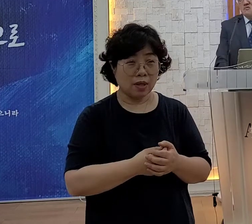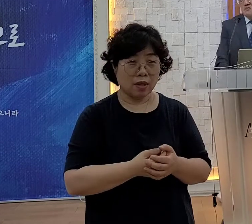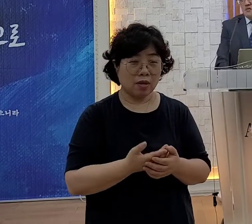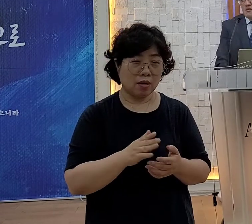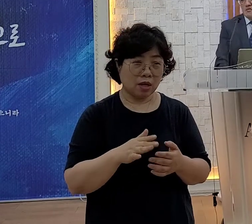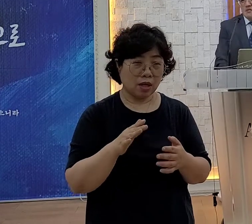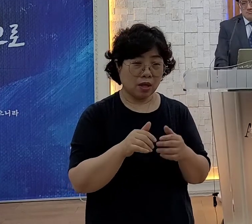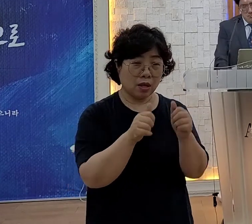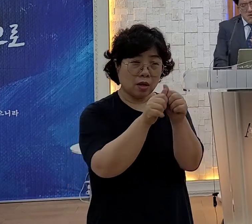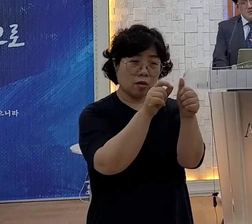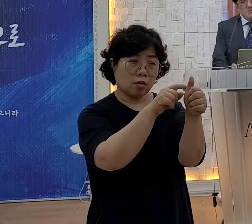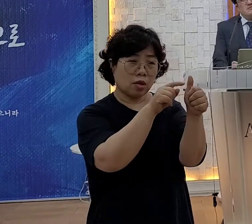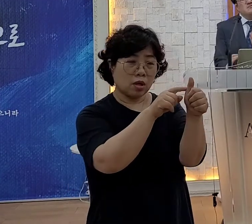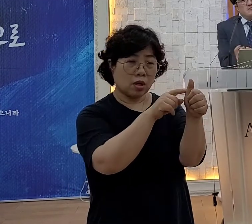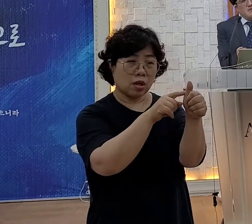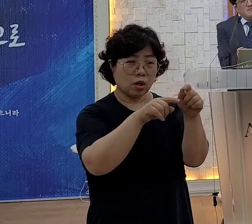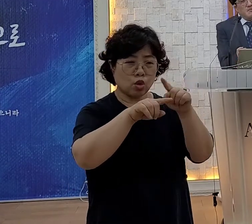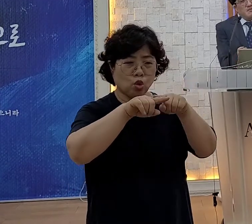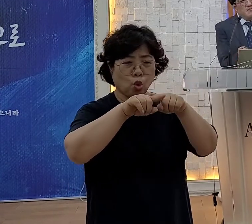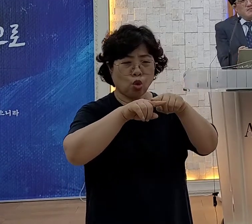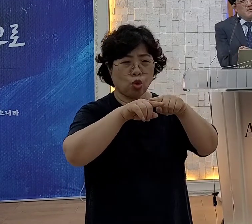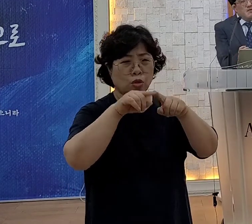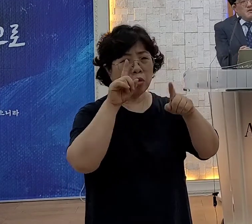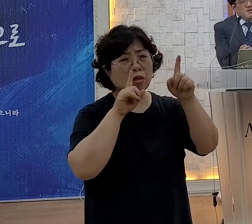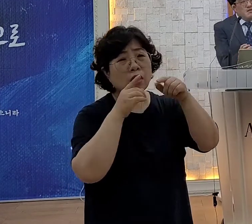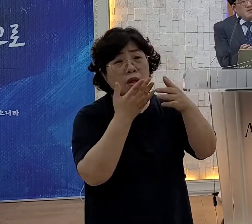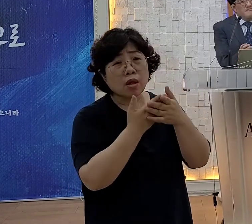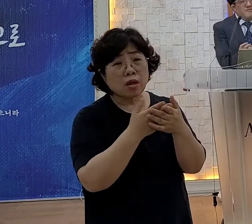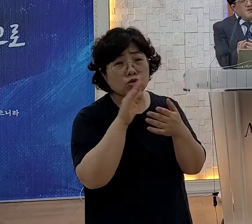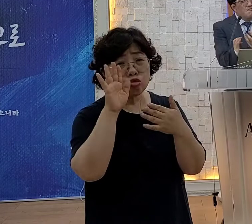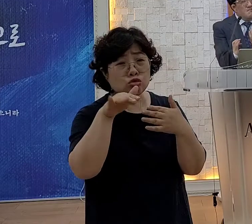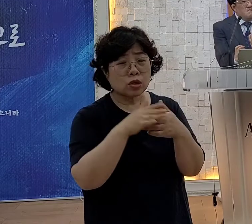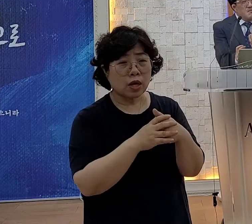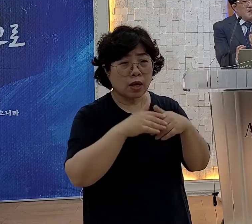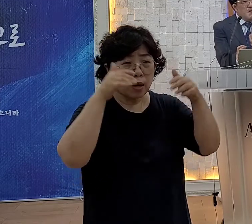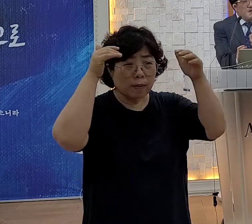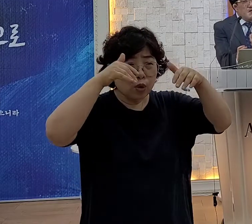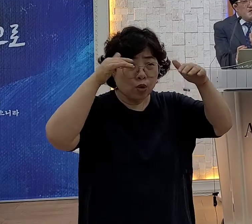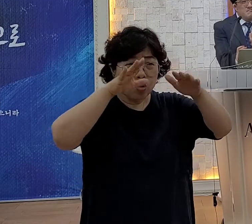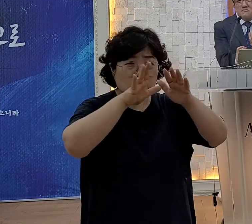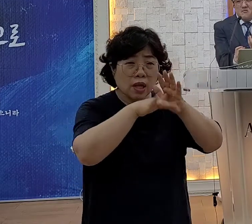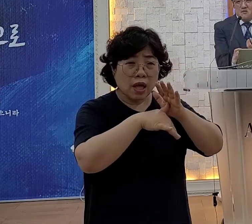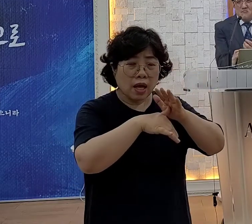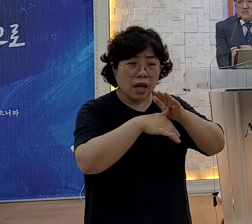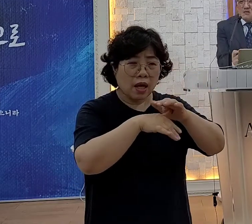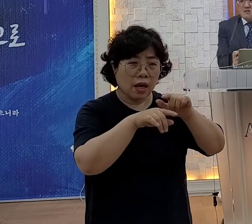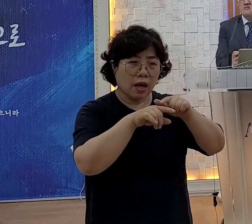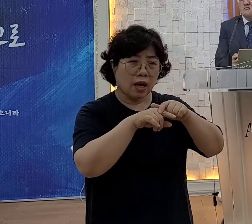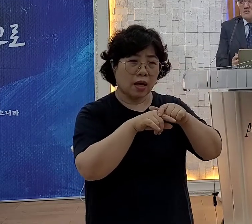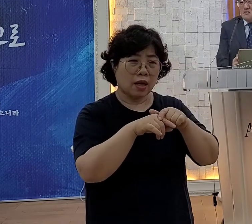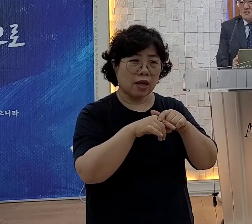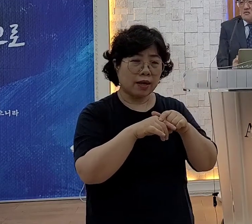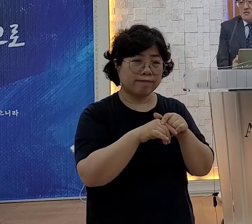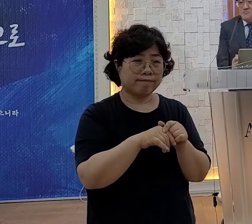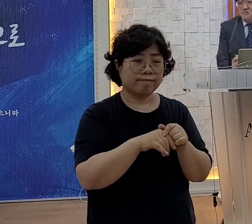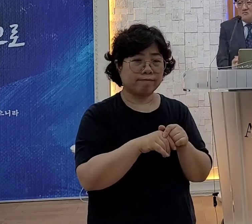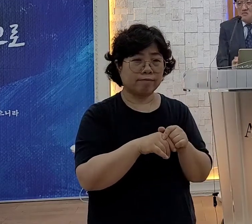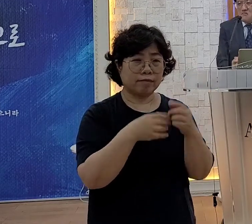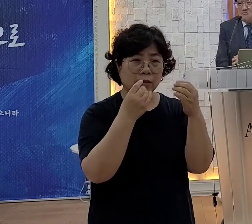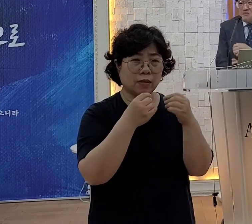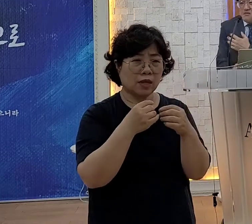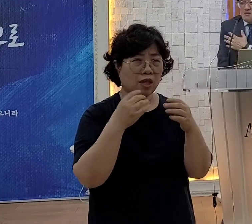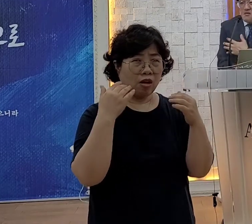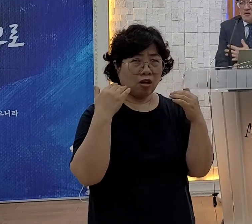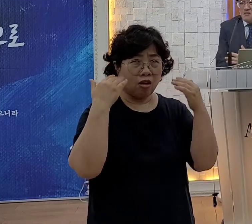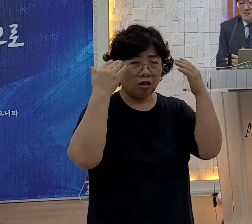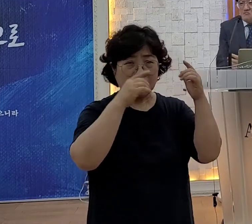잠을 주무시는데 이제 손가락을 다치셨잖아요. 그래서 그 비가 올 때쯤이나 여러분 어르신들 비 올